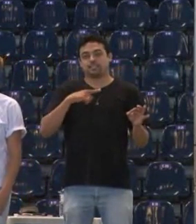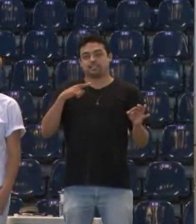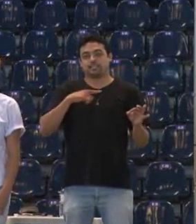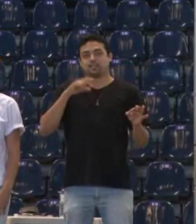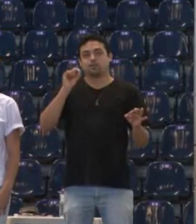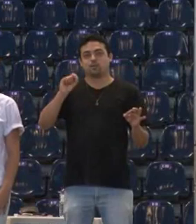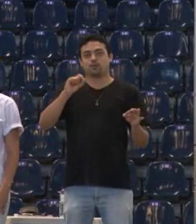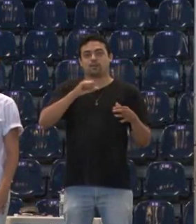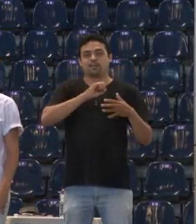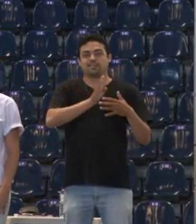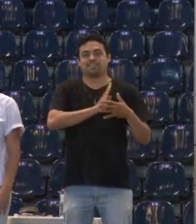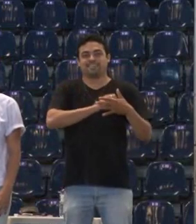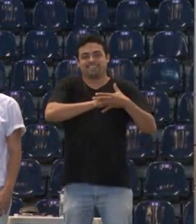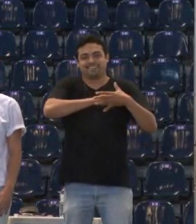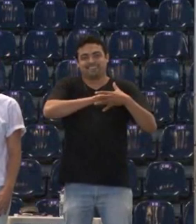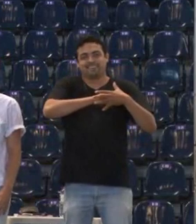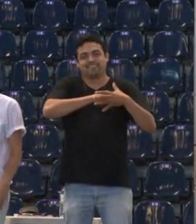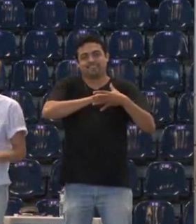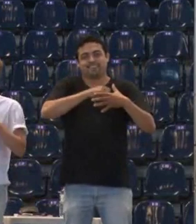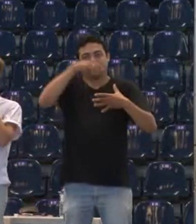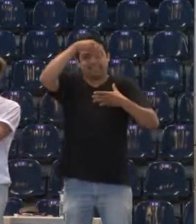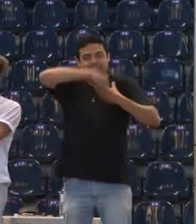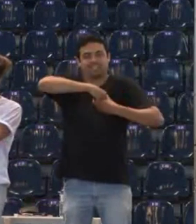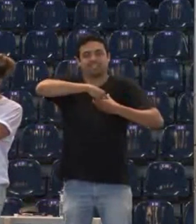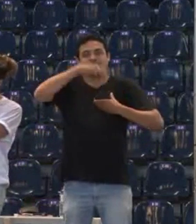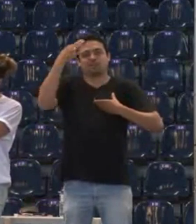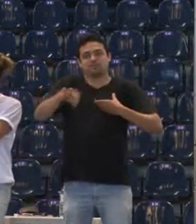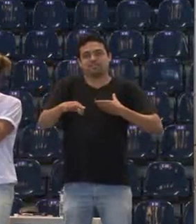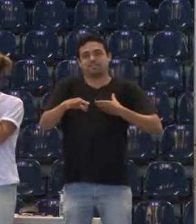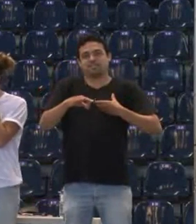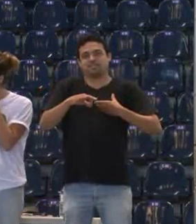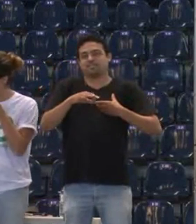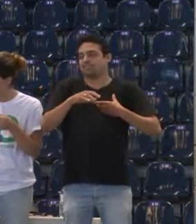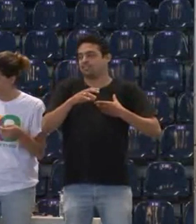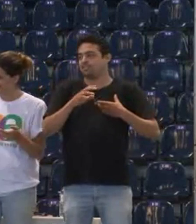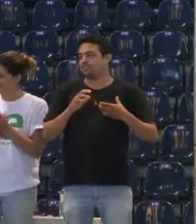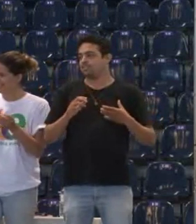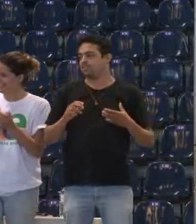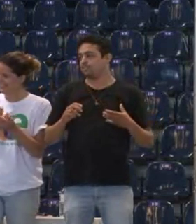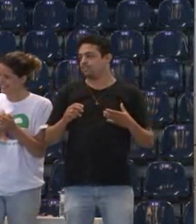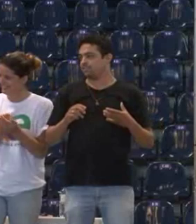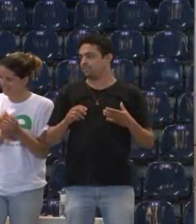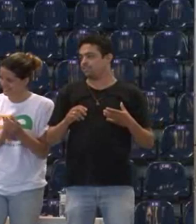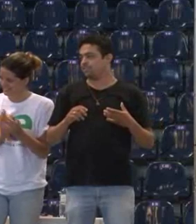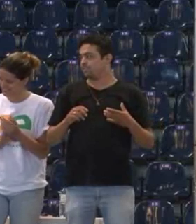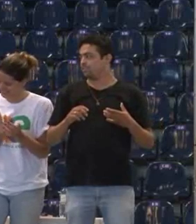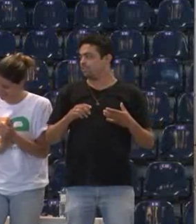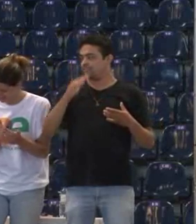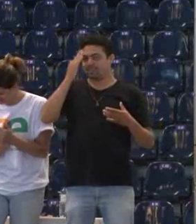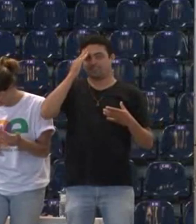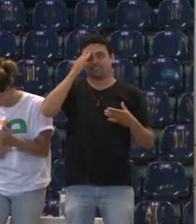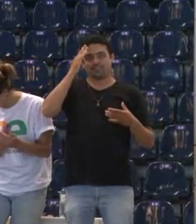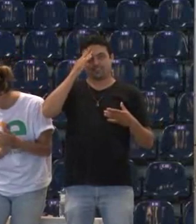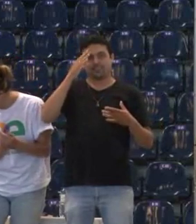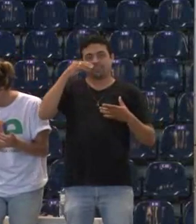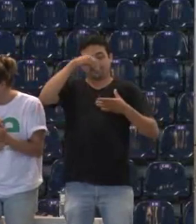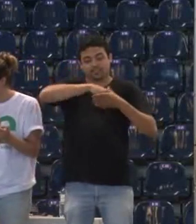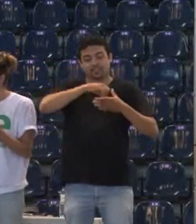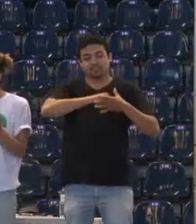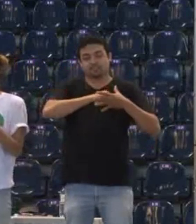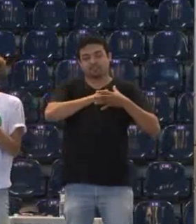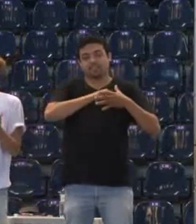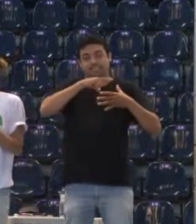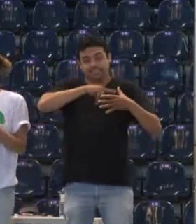batendo no seu peito isso é que é o sangue que está entendendo que eu tô dizendo